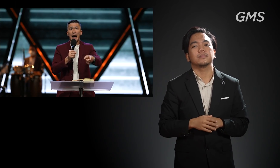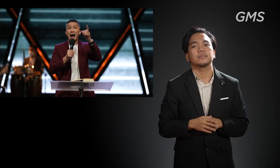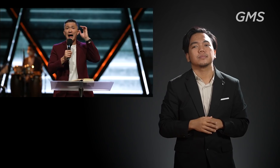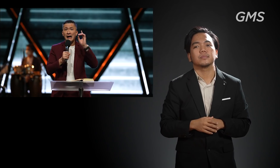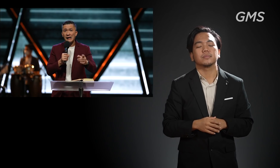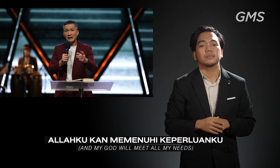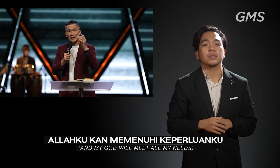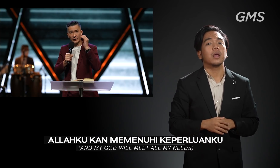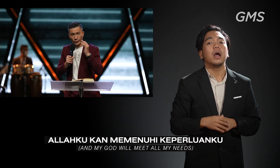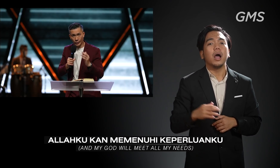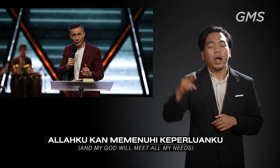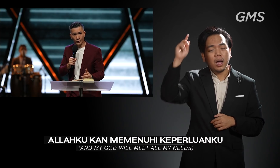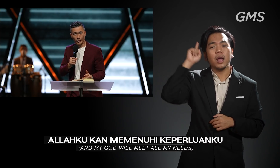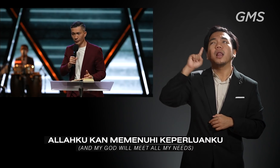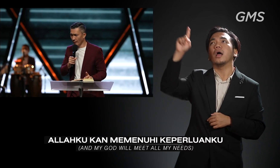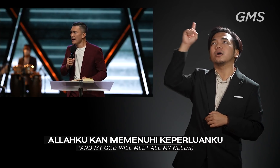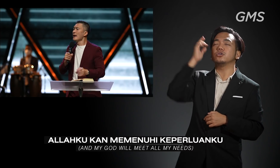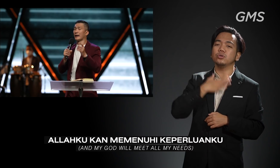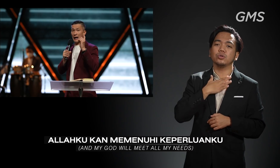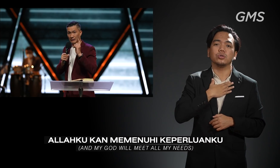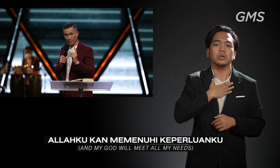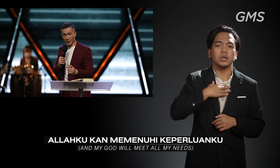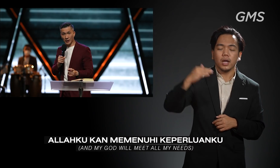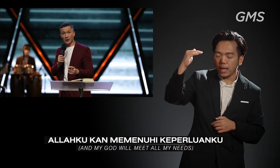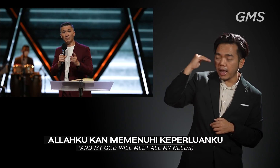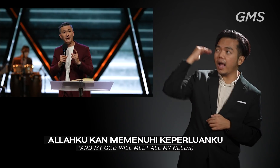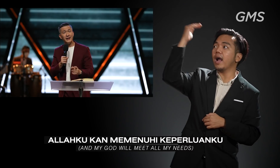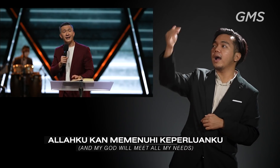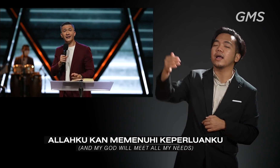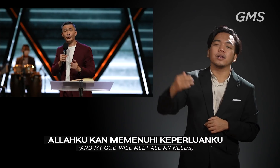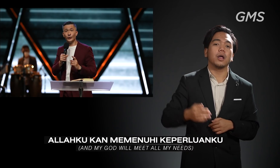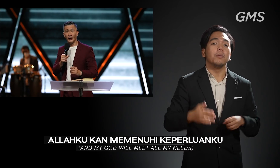Anda. Allahku kan